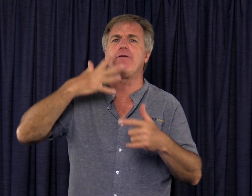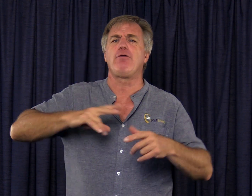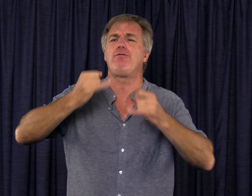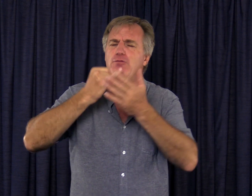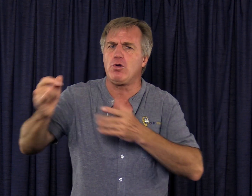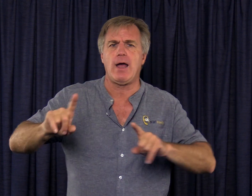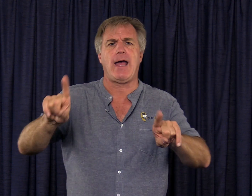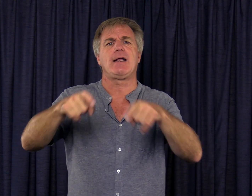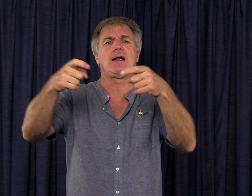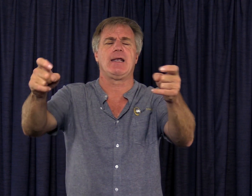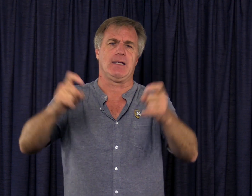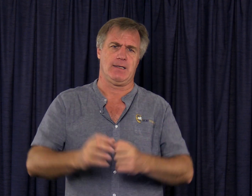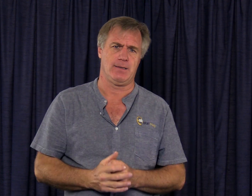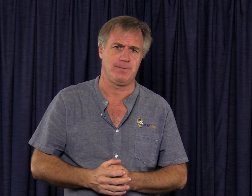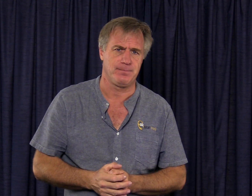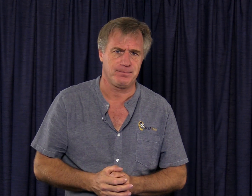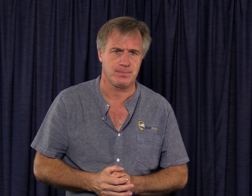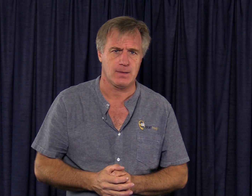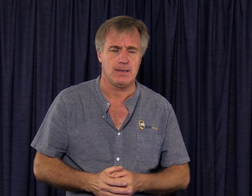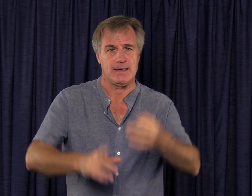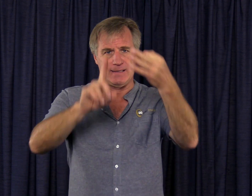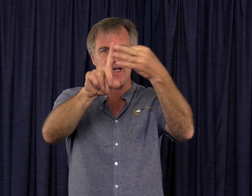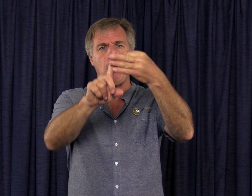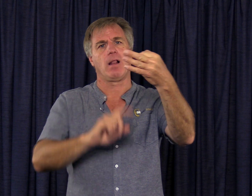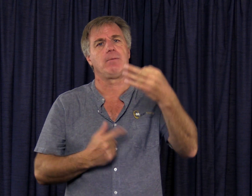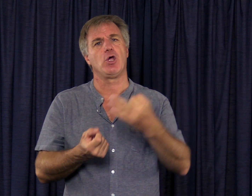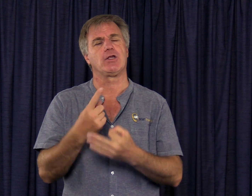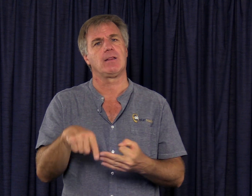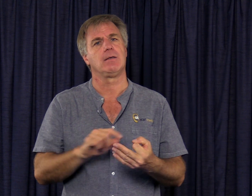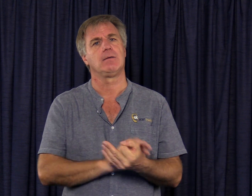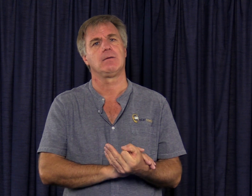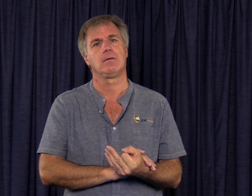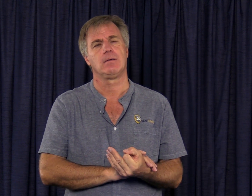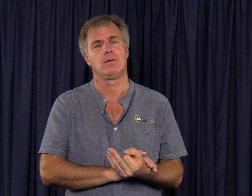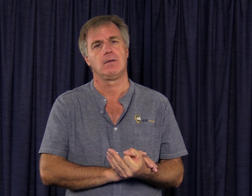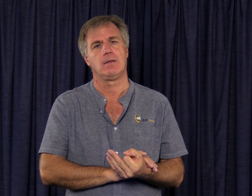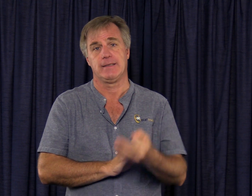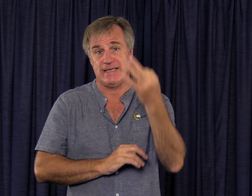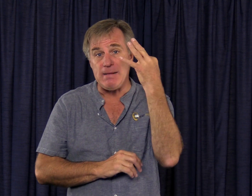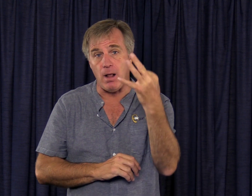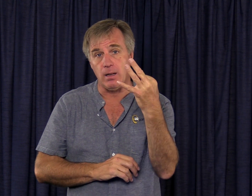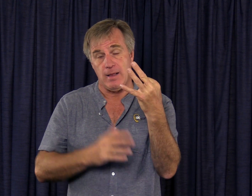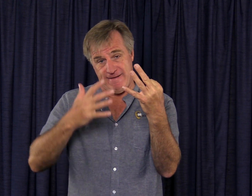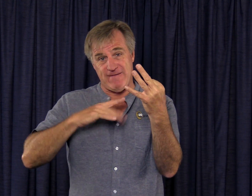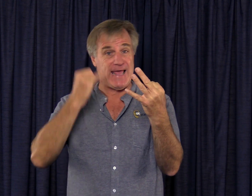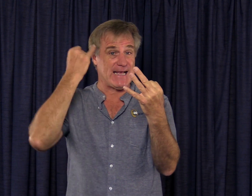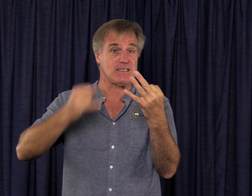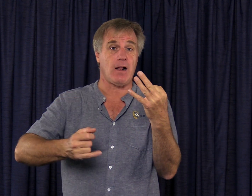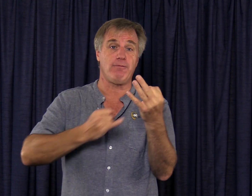wil vloek, hy kan nie. Driemaal gebeur dit. Driemaal wil hy Israel